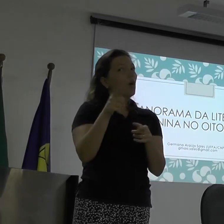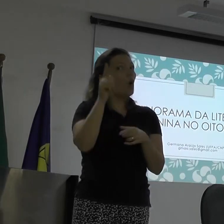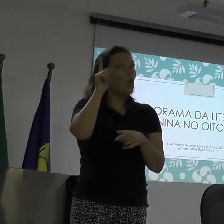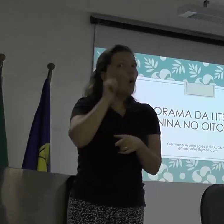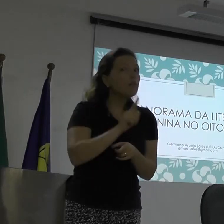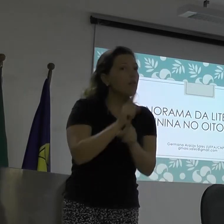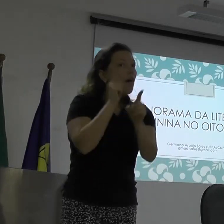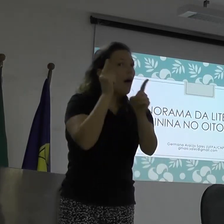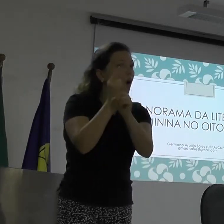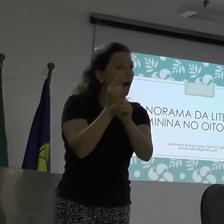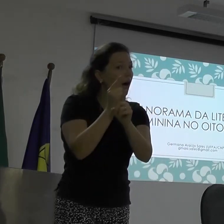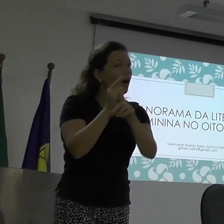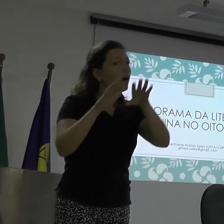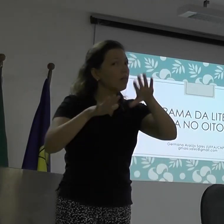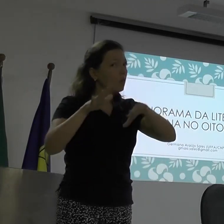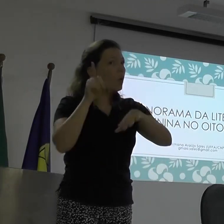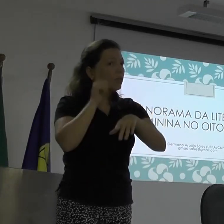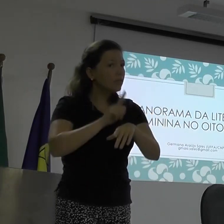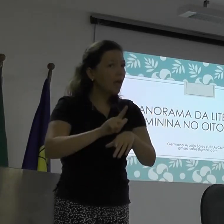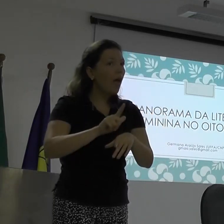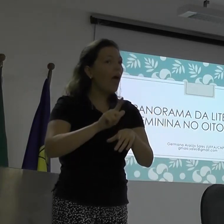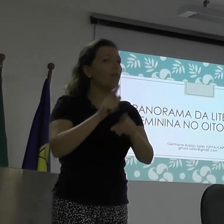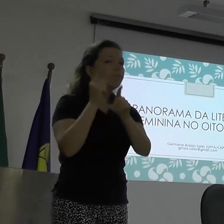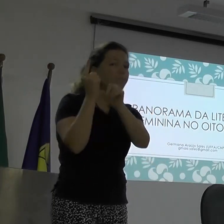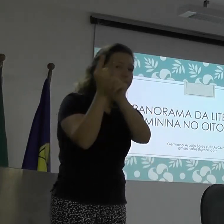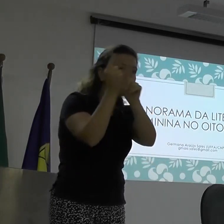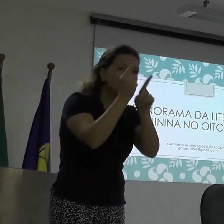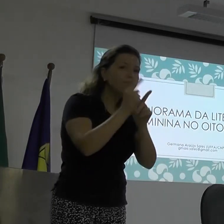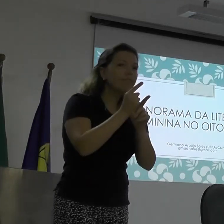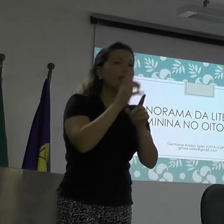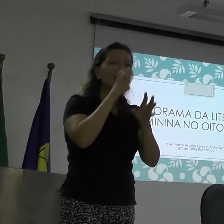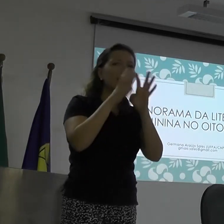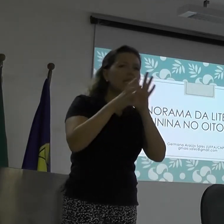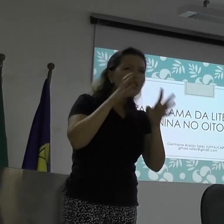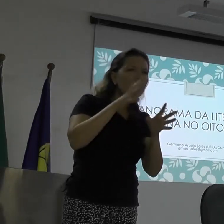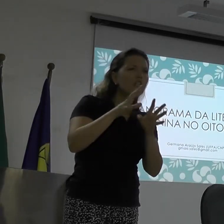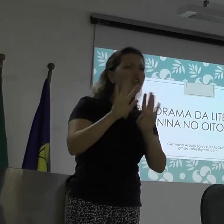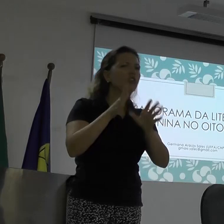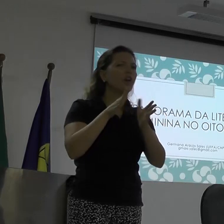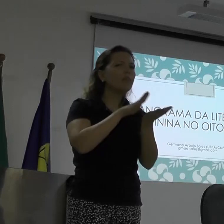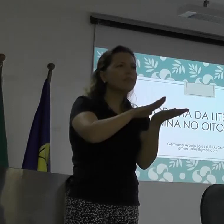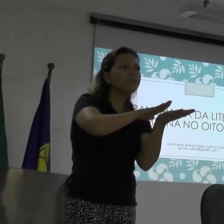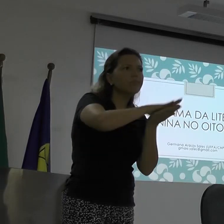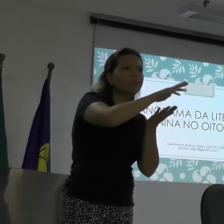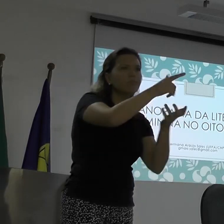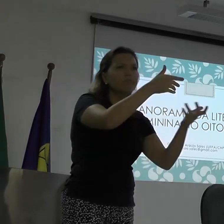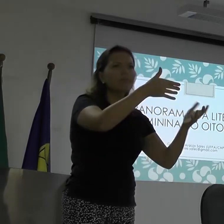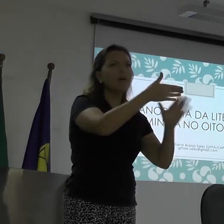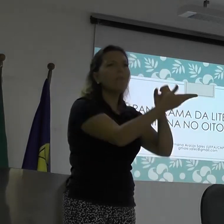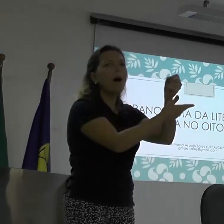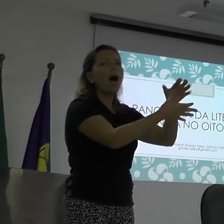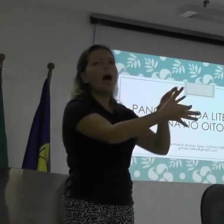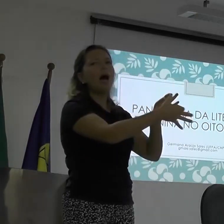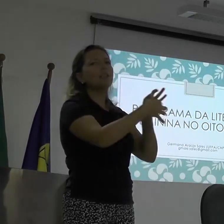conseguir descobrir as críticas que saíram à luz das obras,